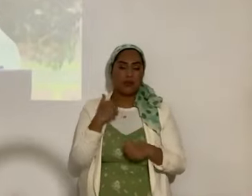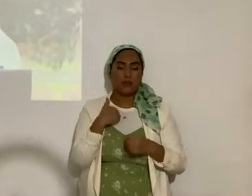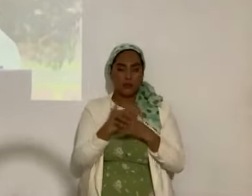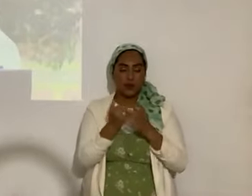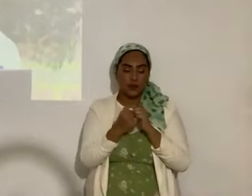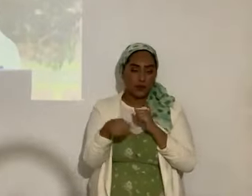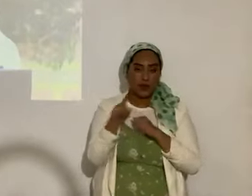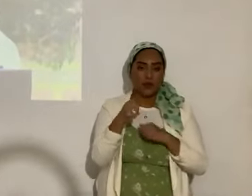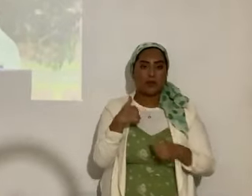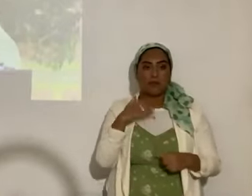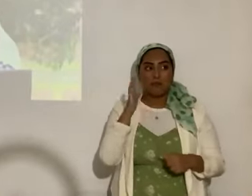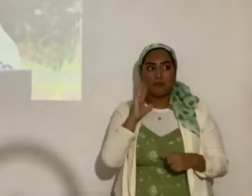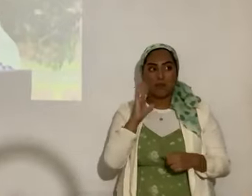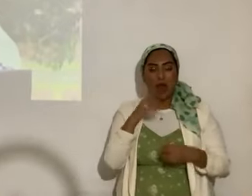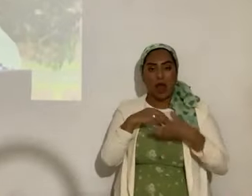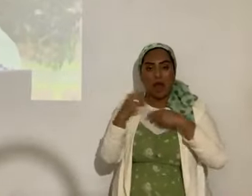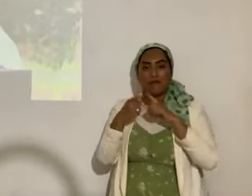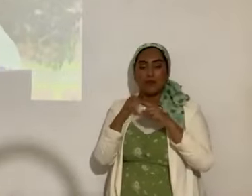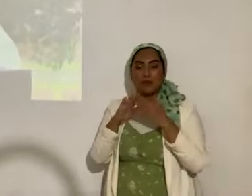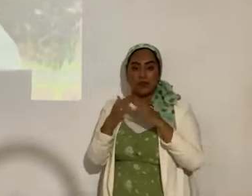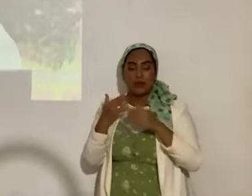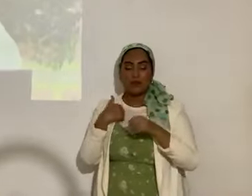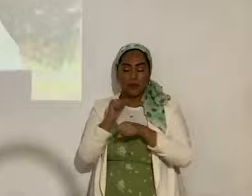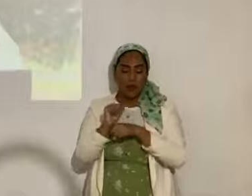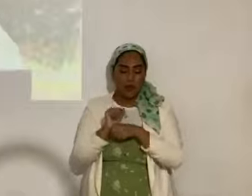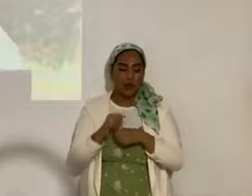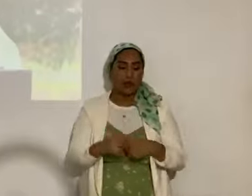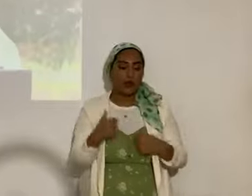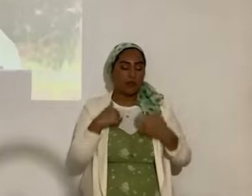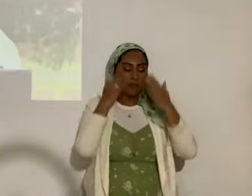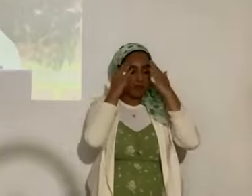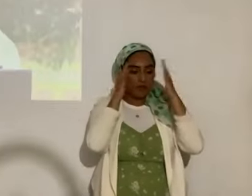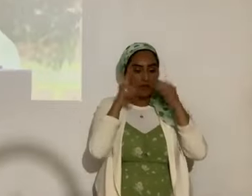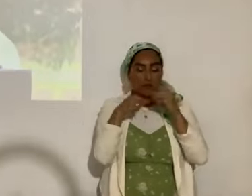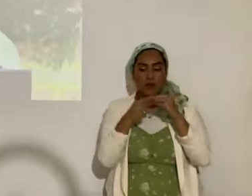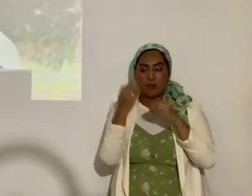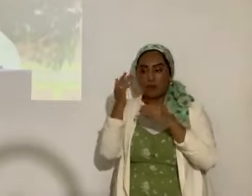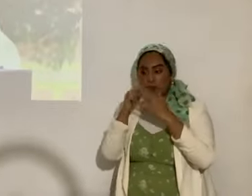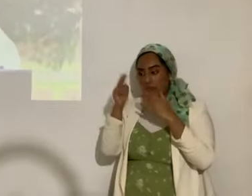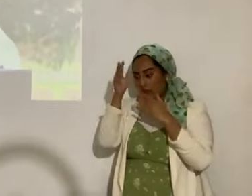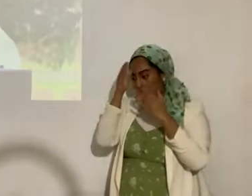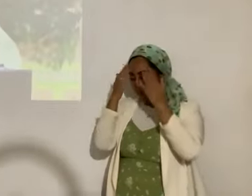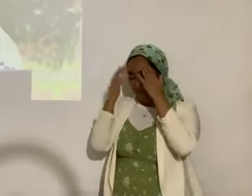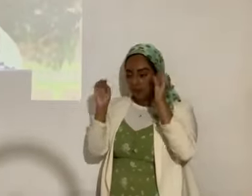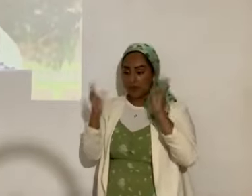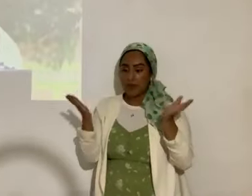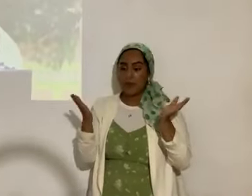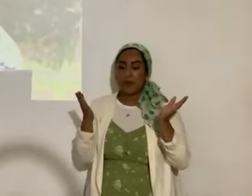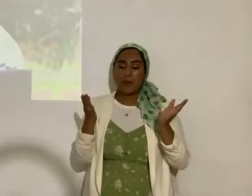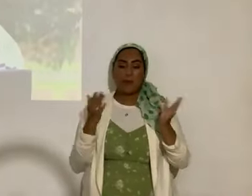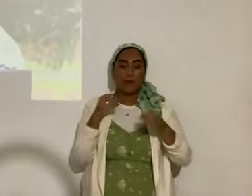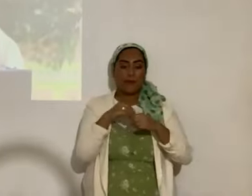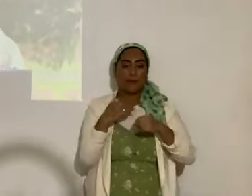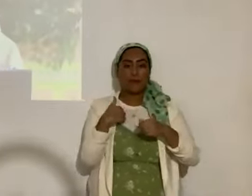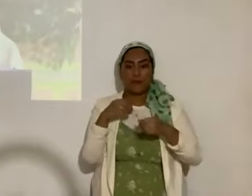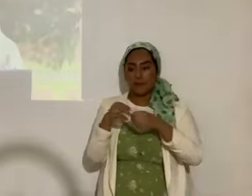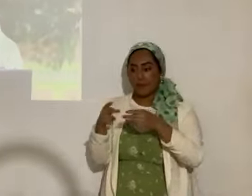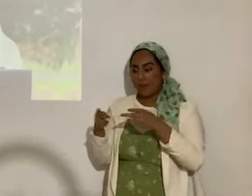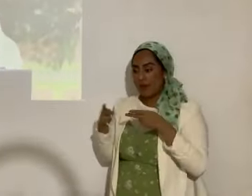les comparto esto estaba yo fuera de la ciudad trabajando no conoce del eterno y estaba yo en una población